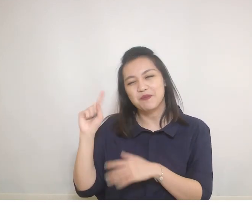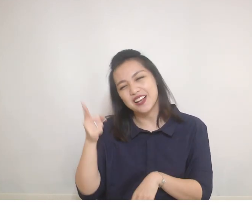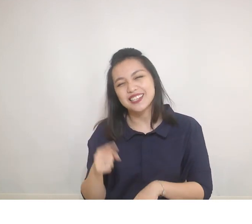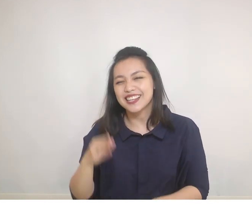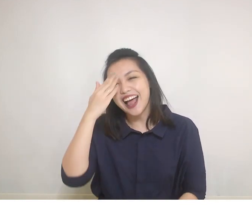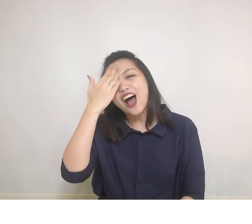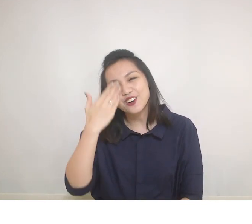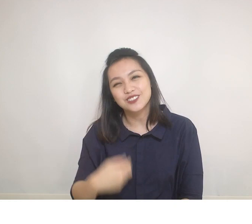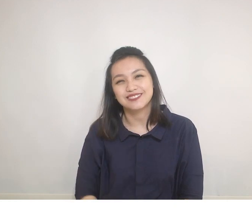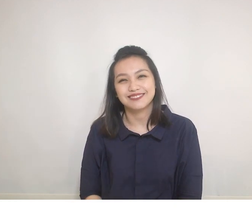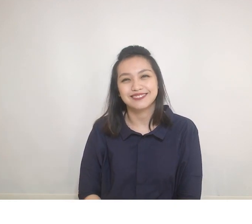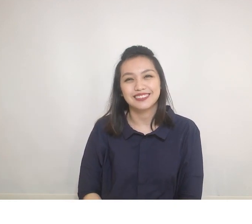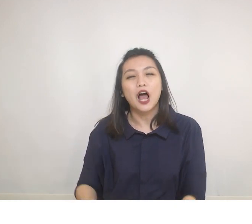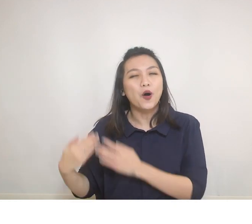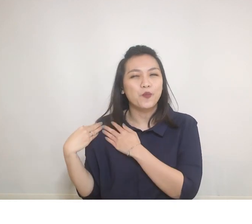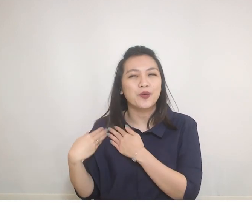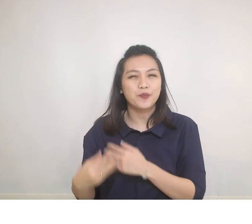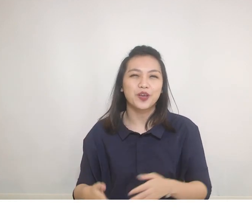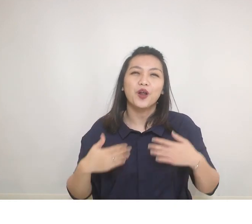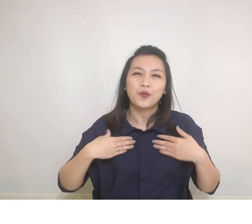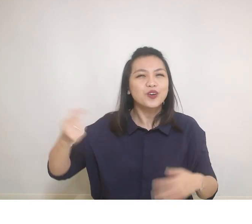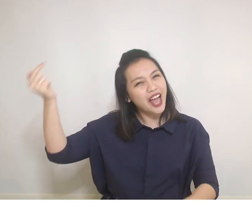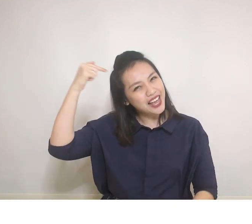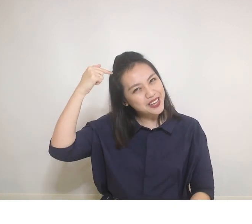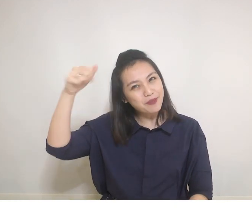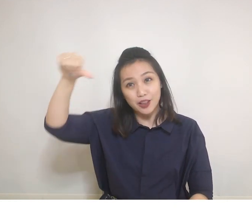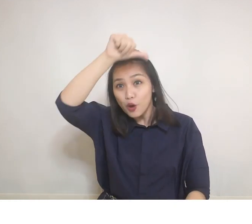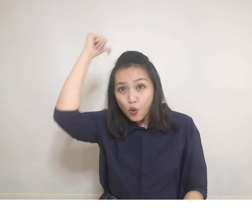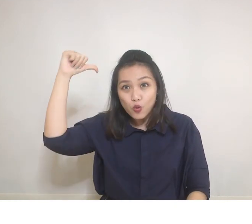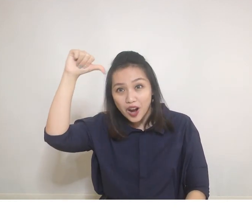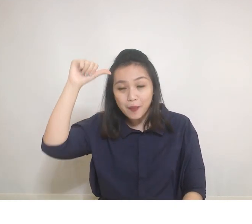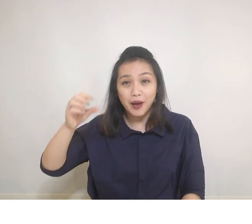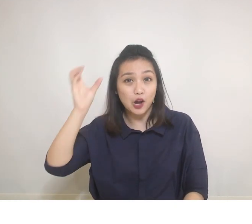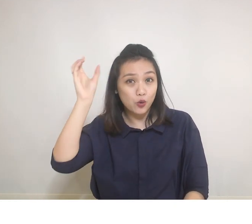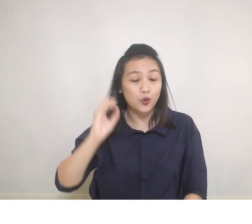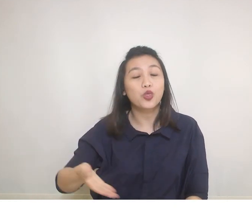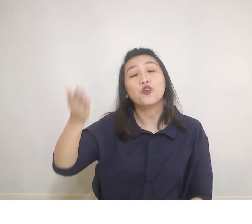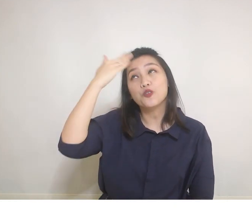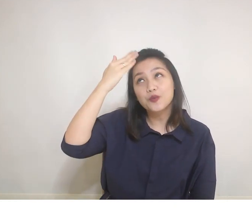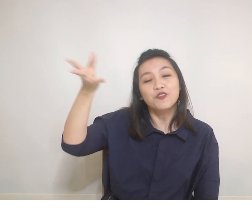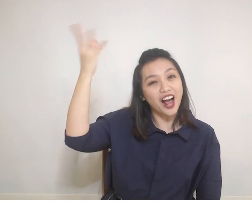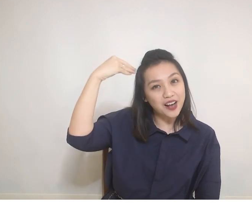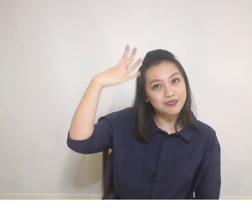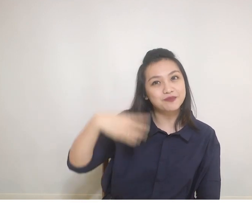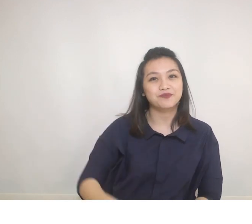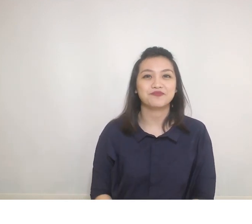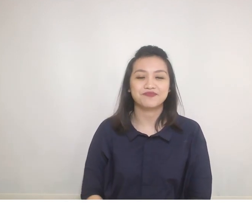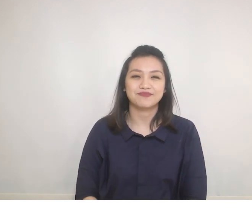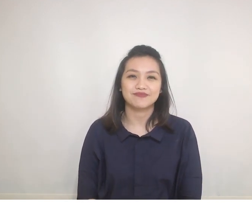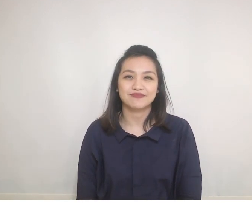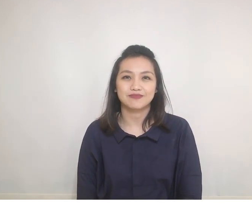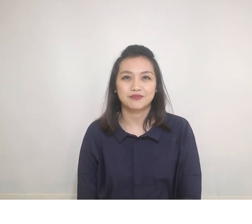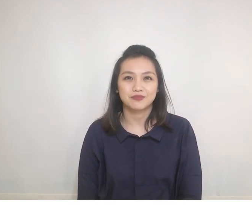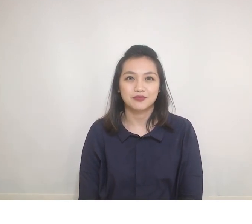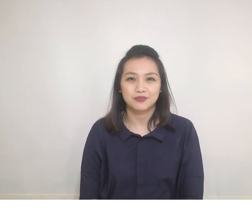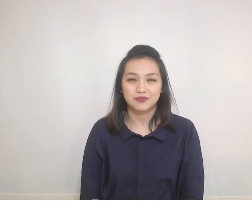Ya bersyukur sih, pada saat itu kan kita ini sudah ada di posisi CGL ya. Terus kita ini dengar